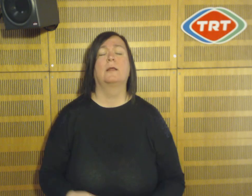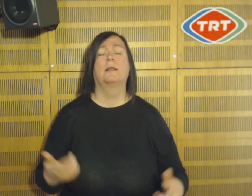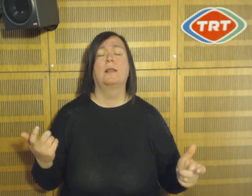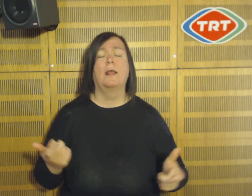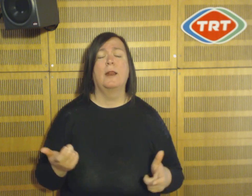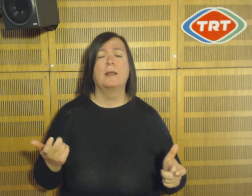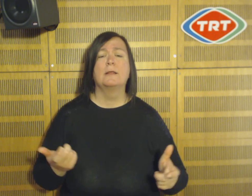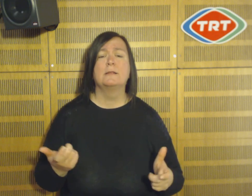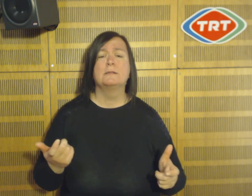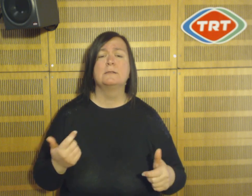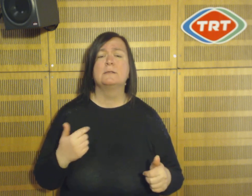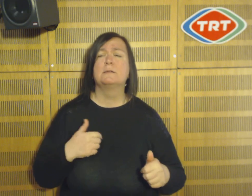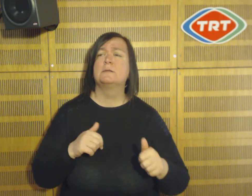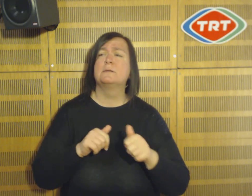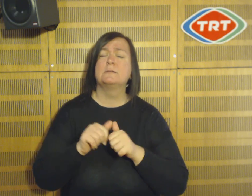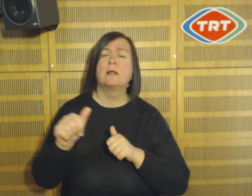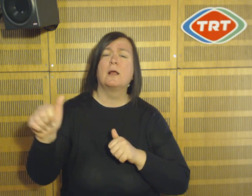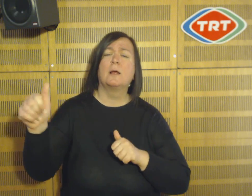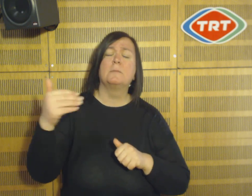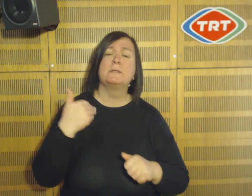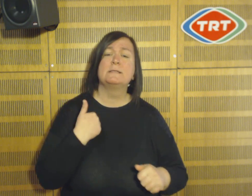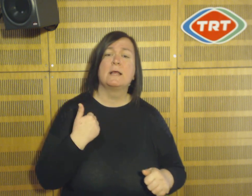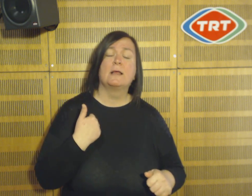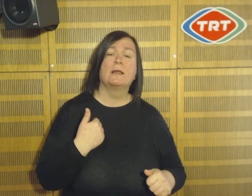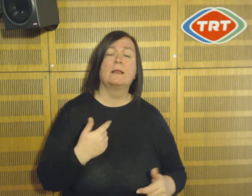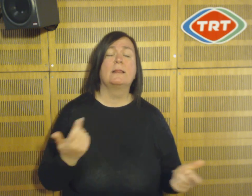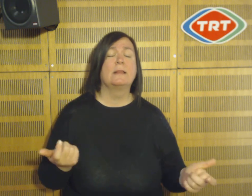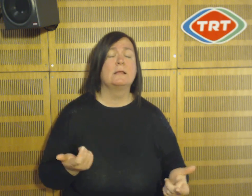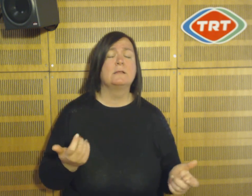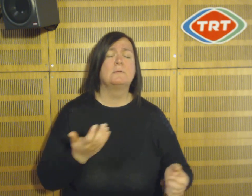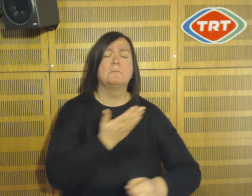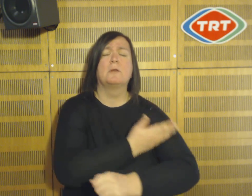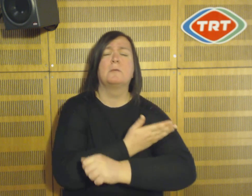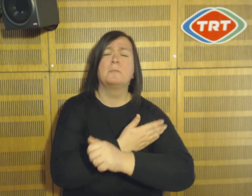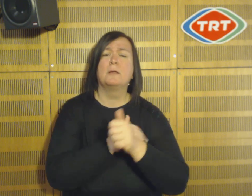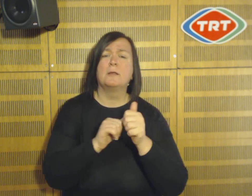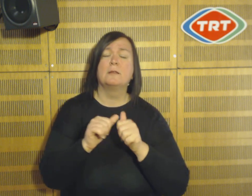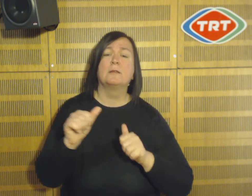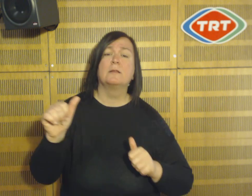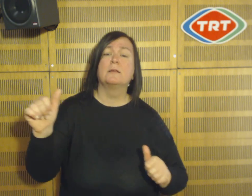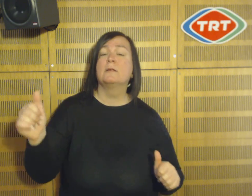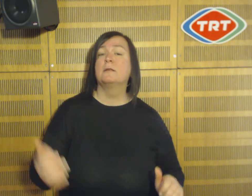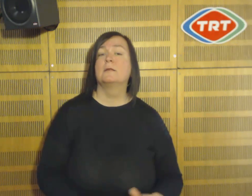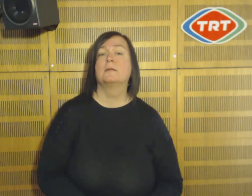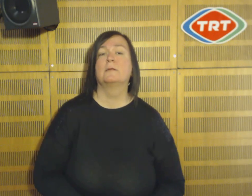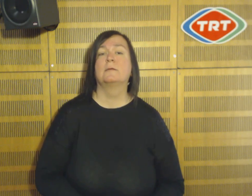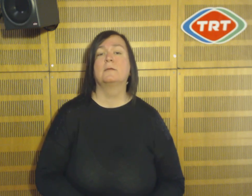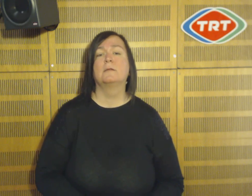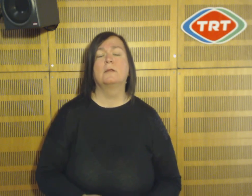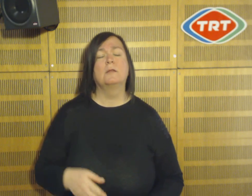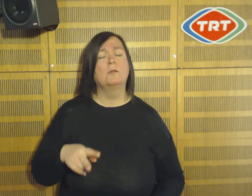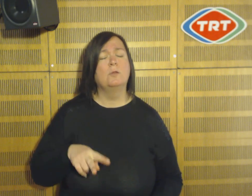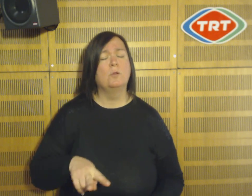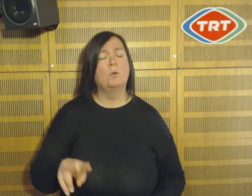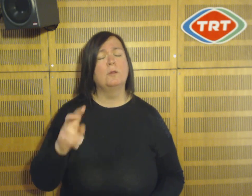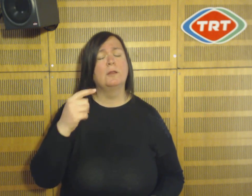neresi Sıla bize Neresi kuvvet Yollar bize